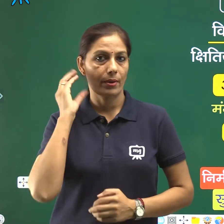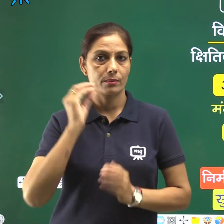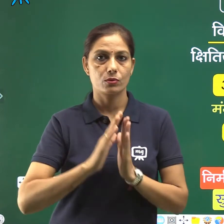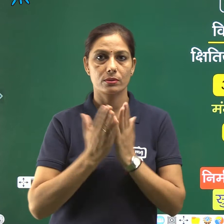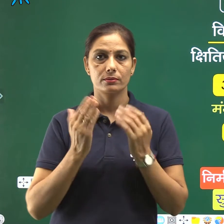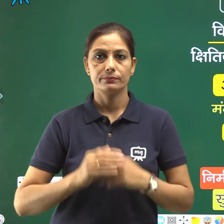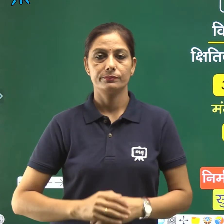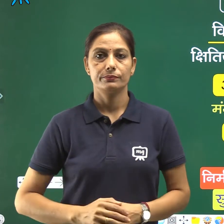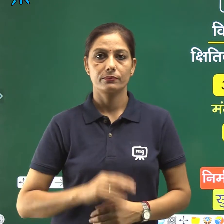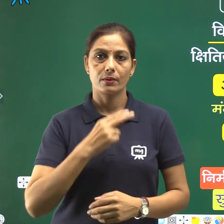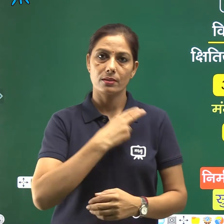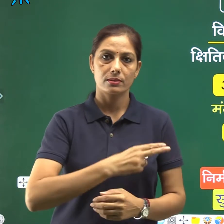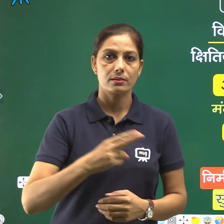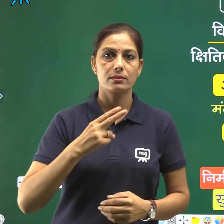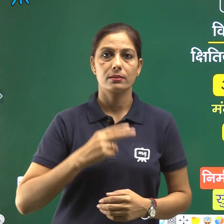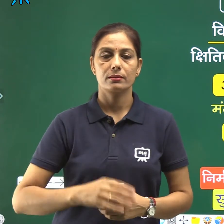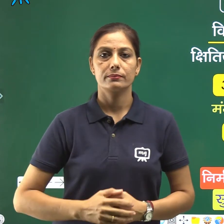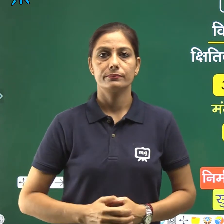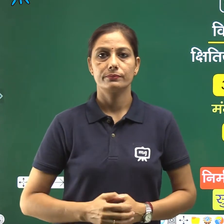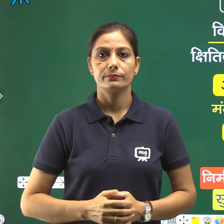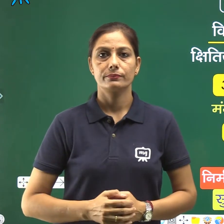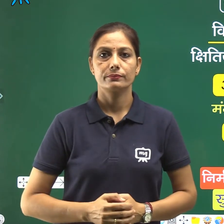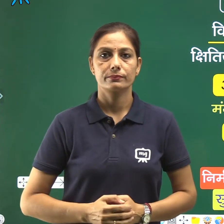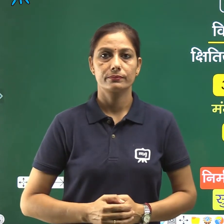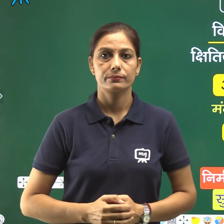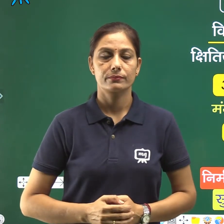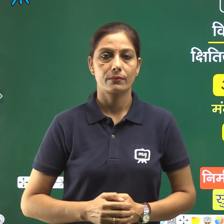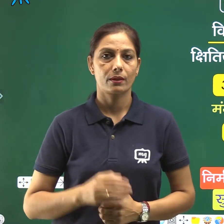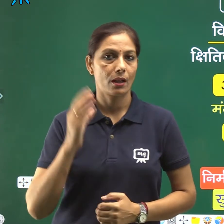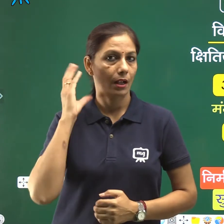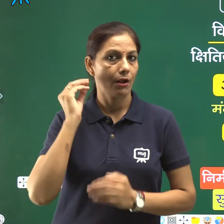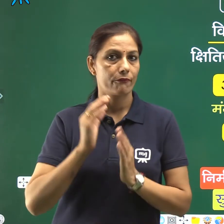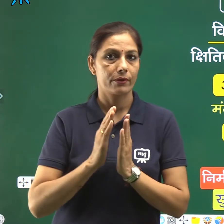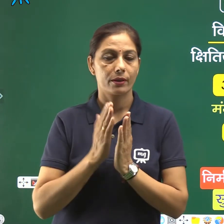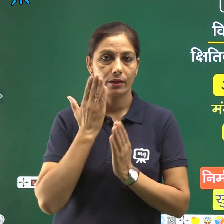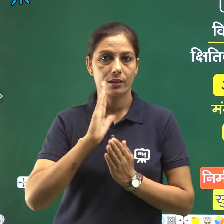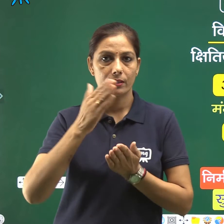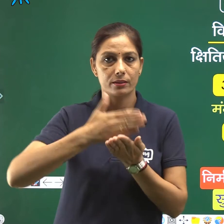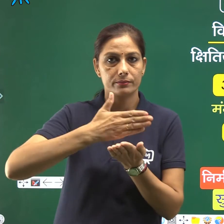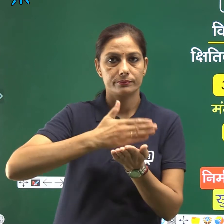पाठ्यपुस्तक क्षितिज के काव्य खंड का